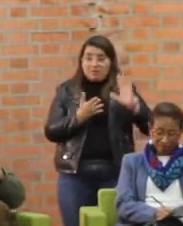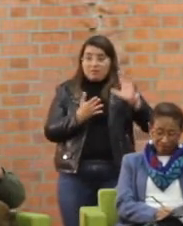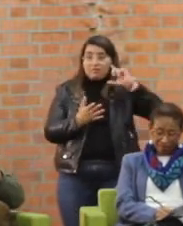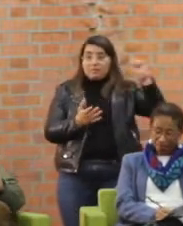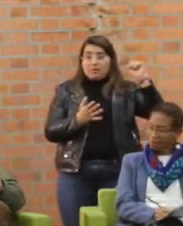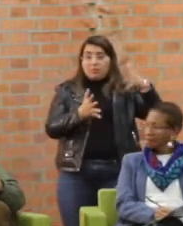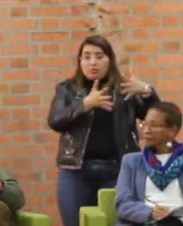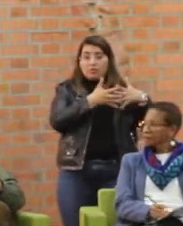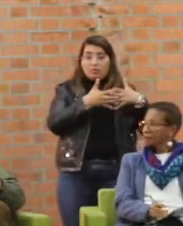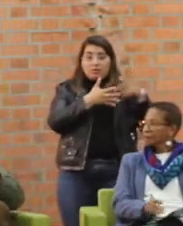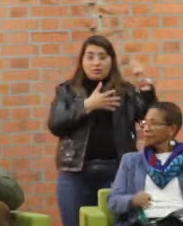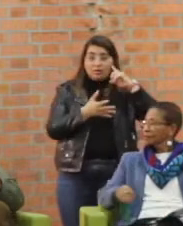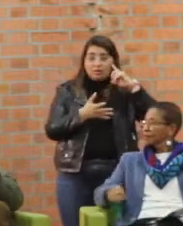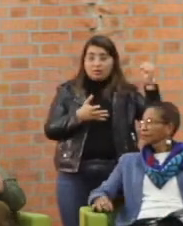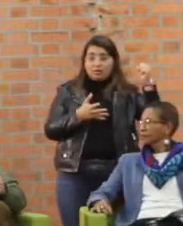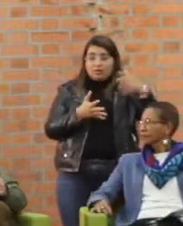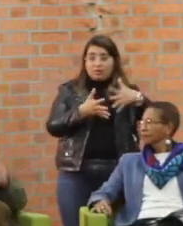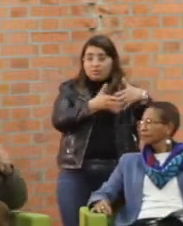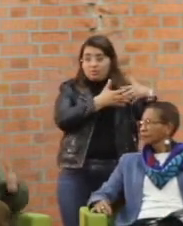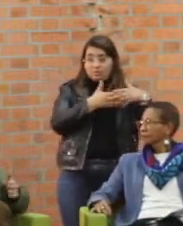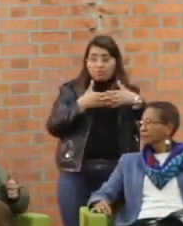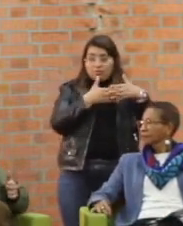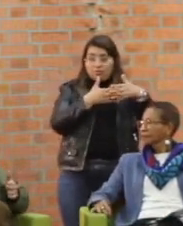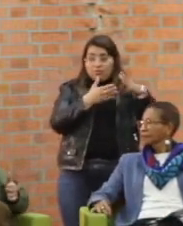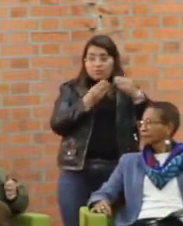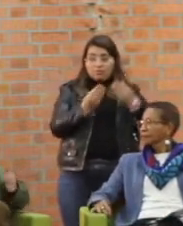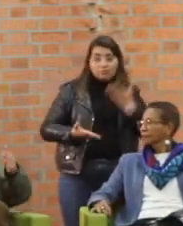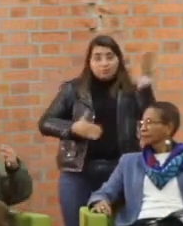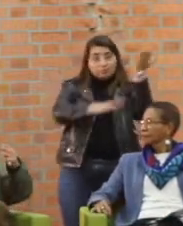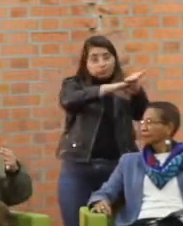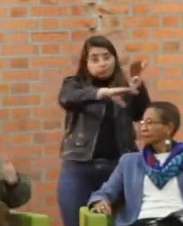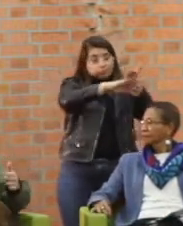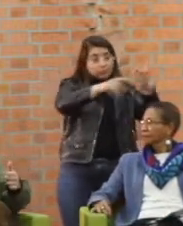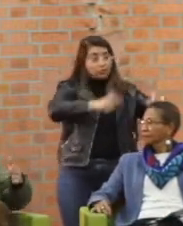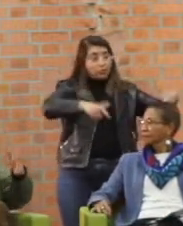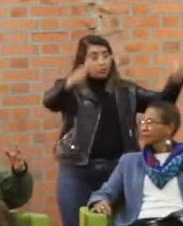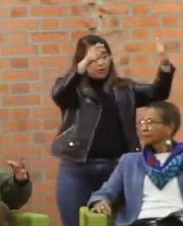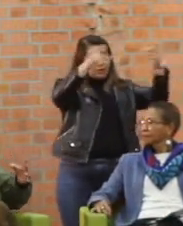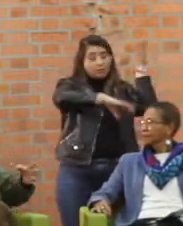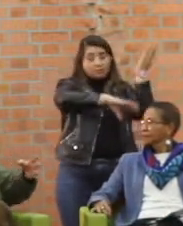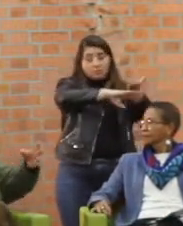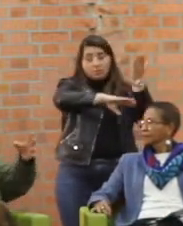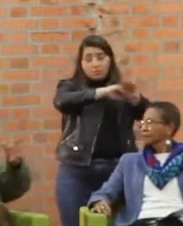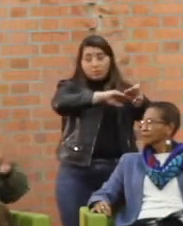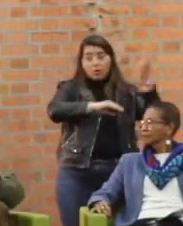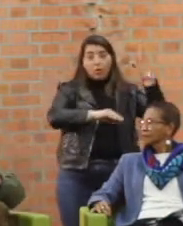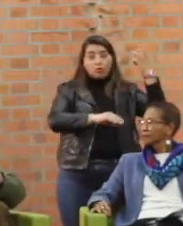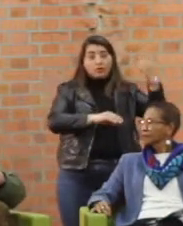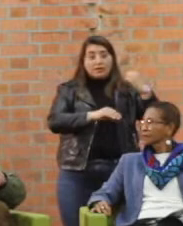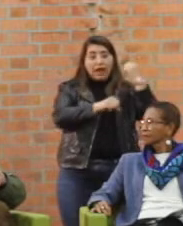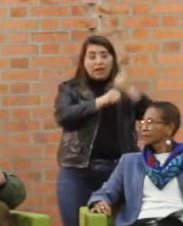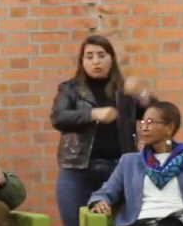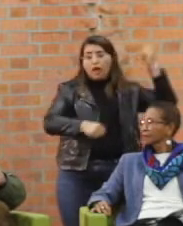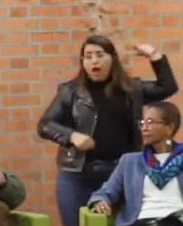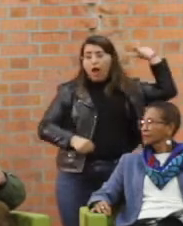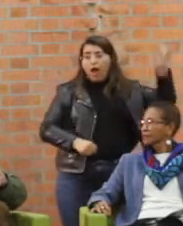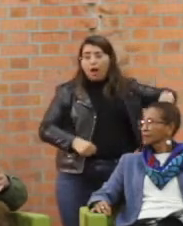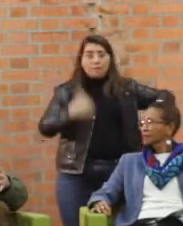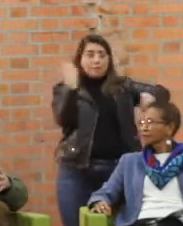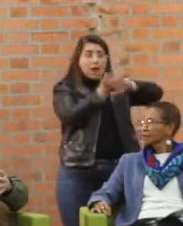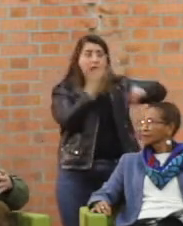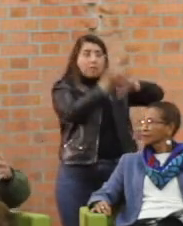de Estados Unidos de no haber llevado al congreso en el año 80 antes de que empezara todo el